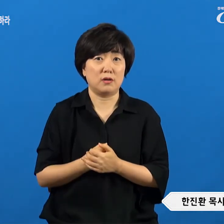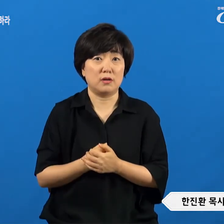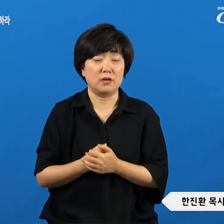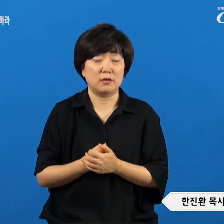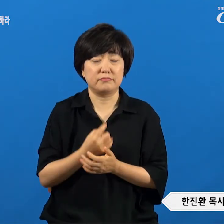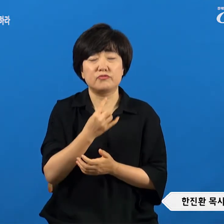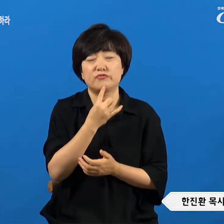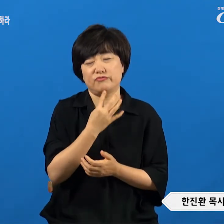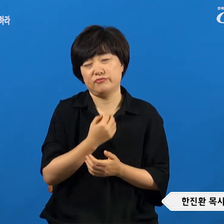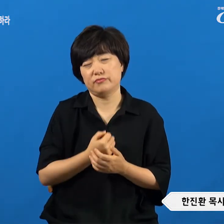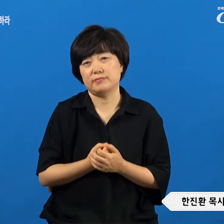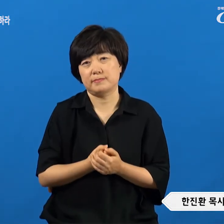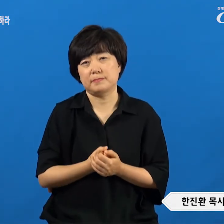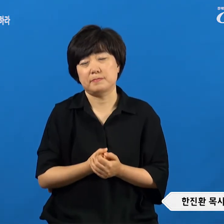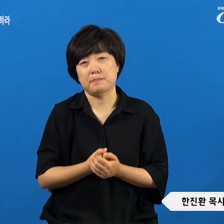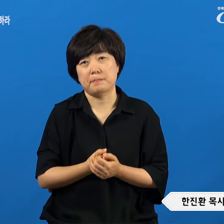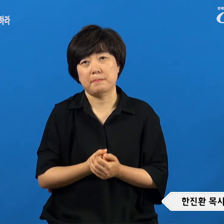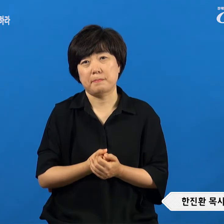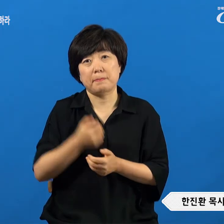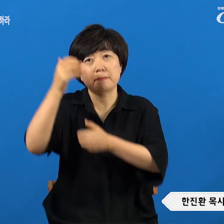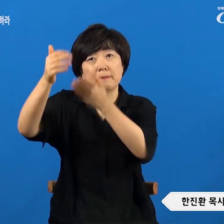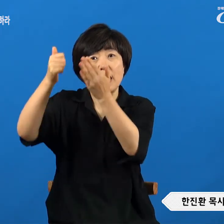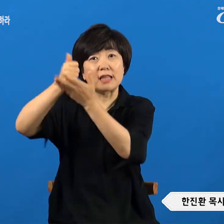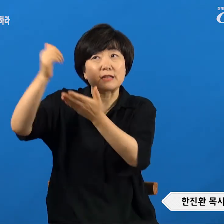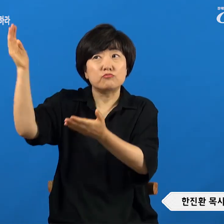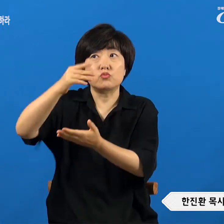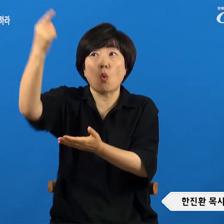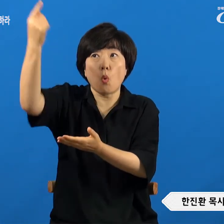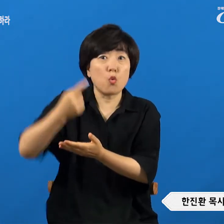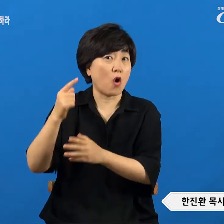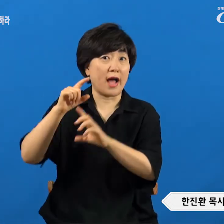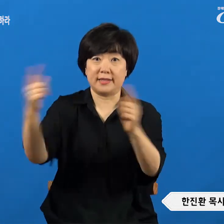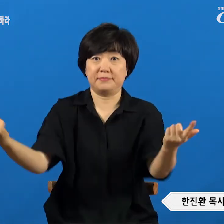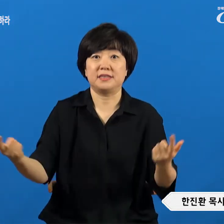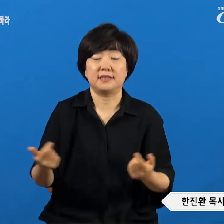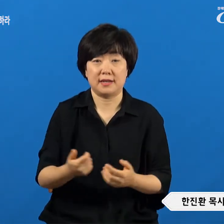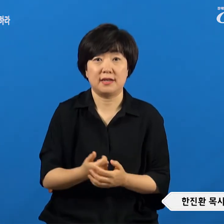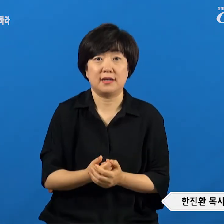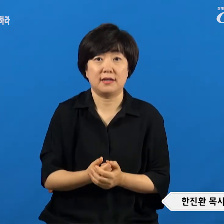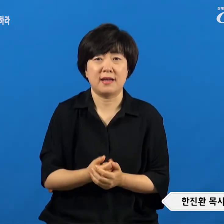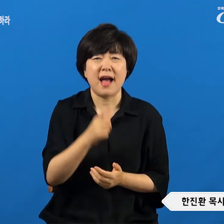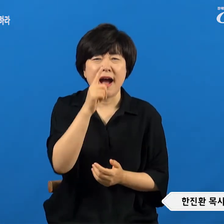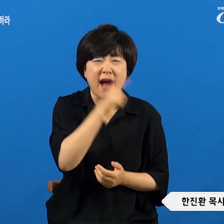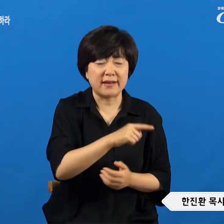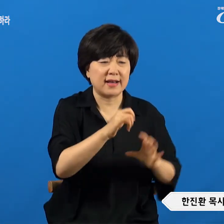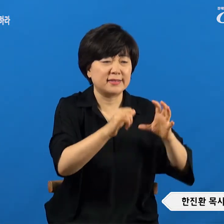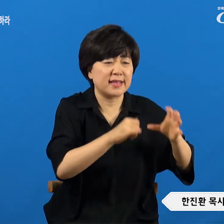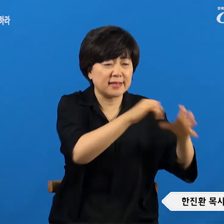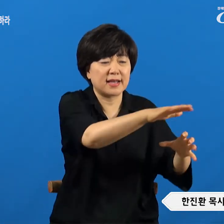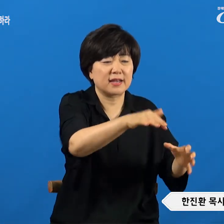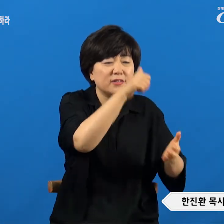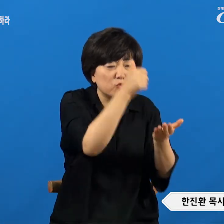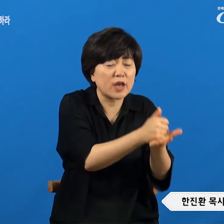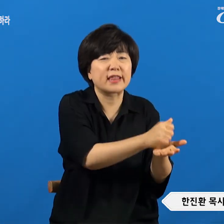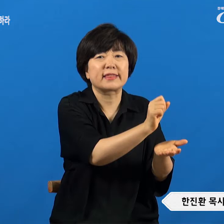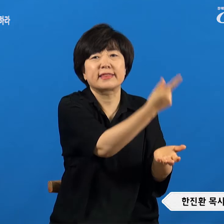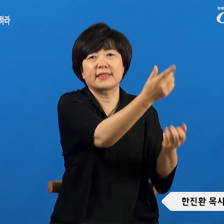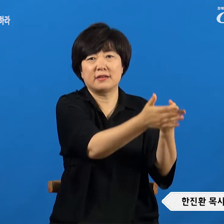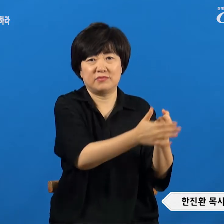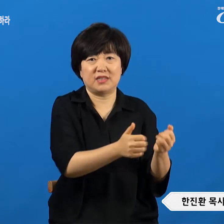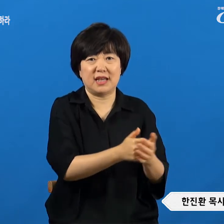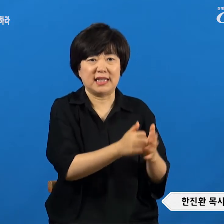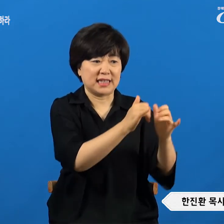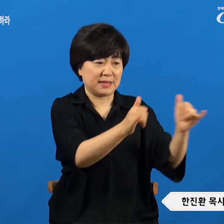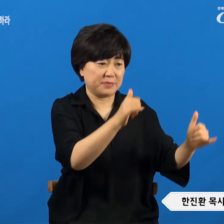될 뿐입니다. 그 하나님으로부터 온 것이 아닙니다. 악한 세상의 죄 때문에, 사람들의